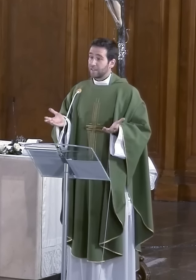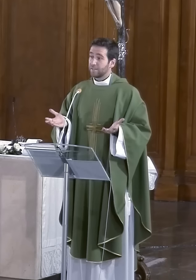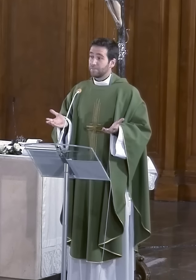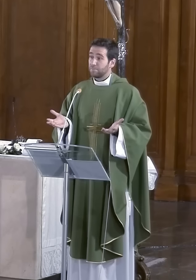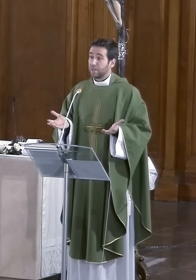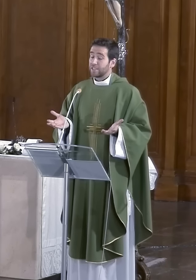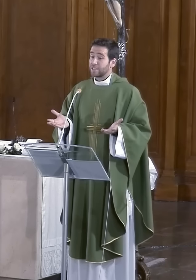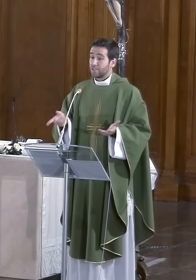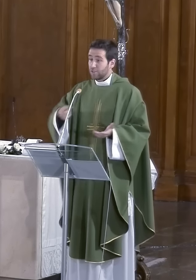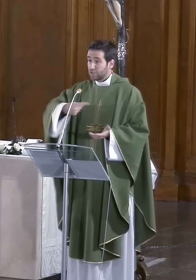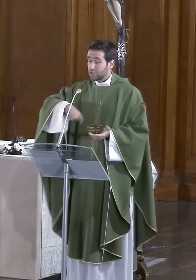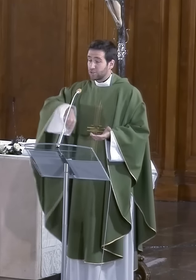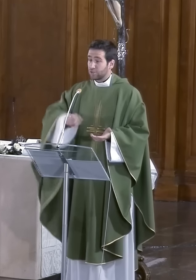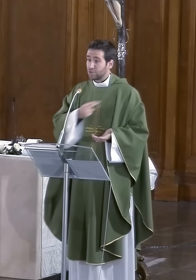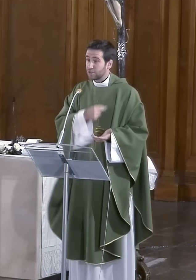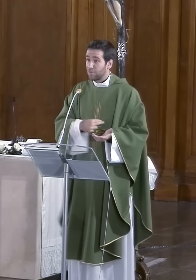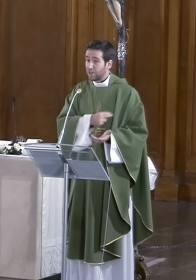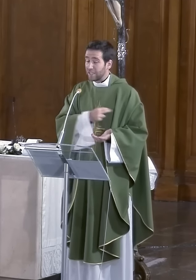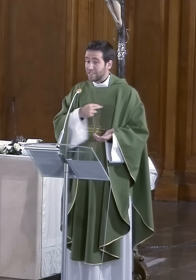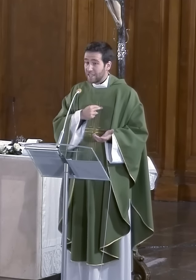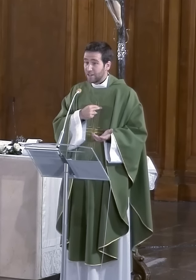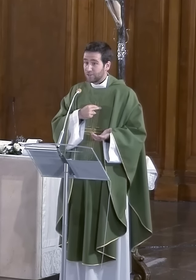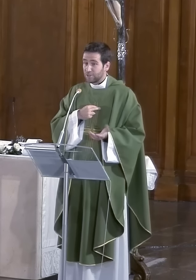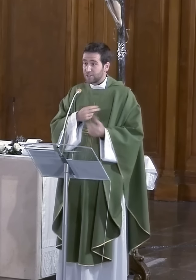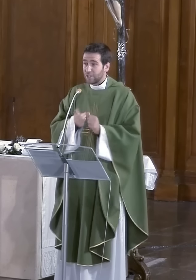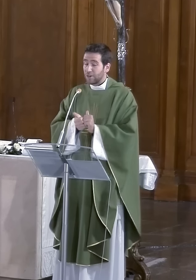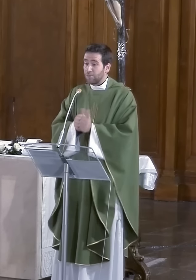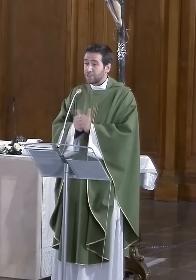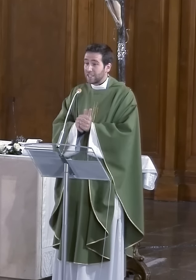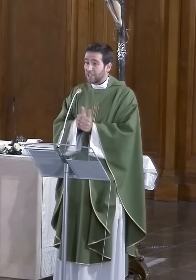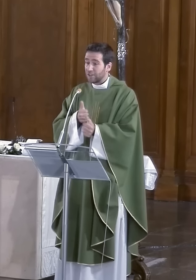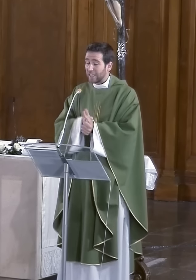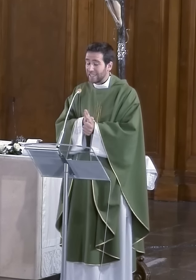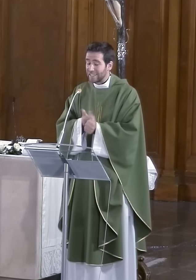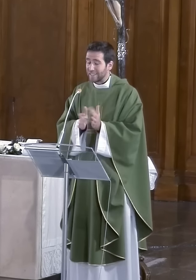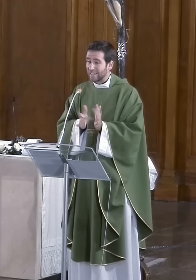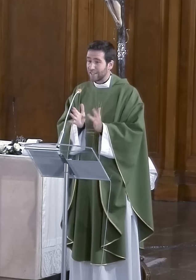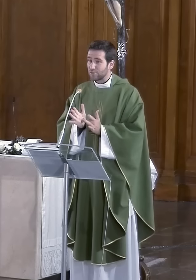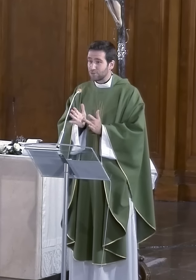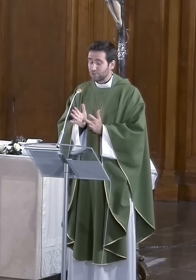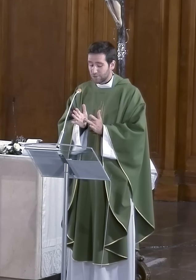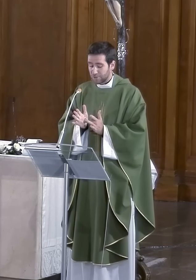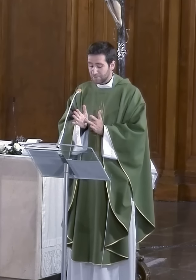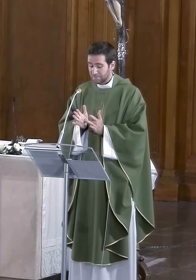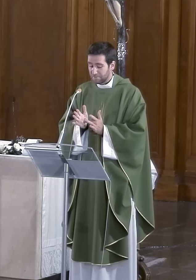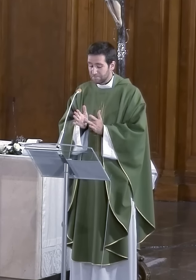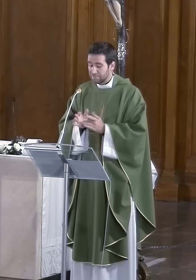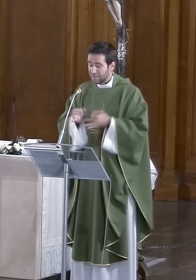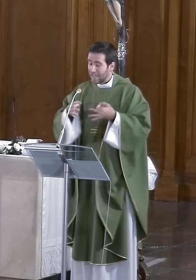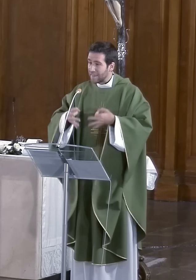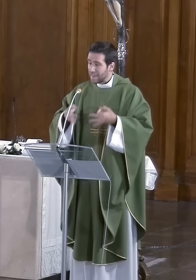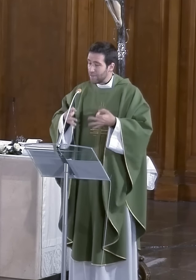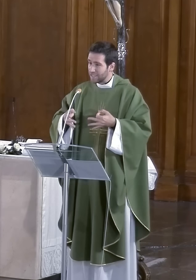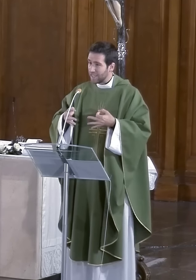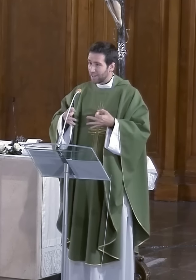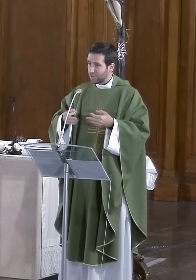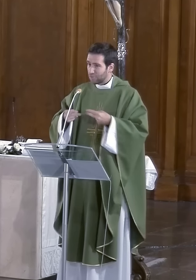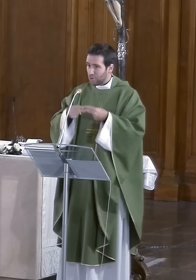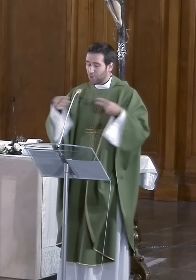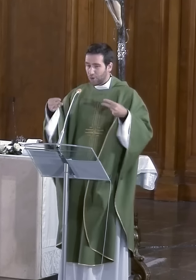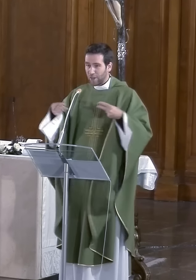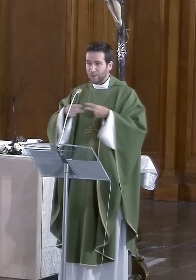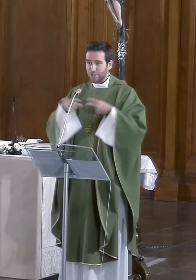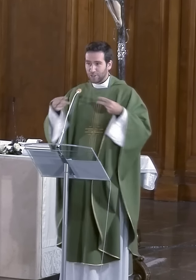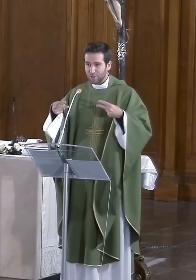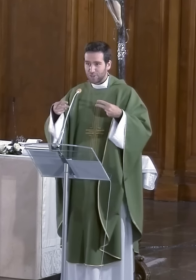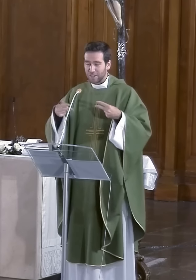Bien, pues nosotros como cristianos y como seguidores de Jesús, debe ser